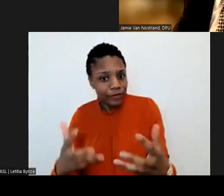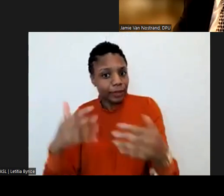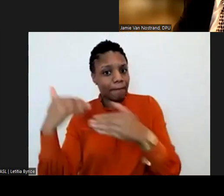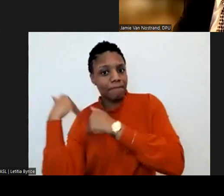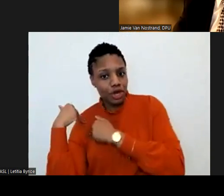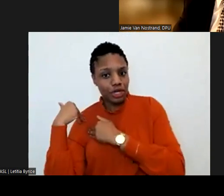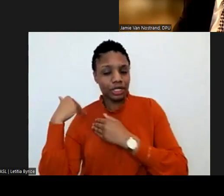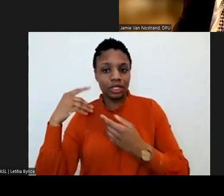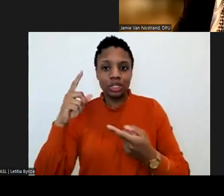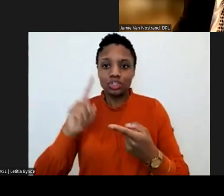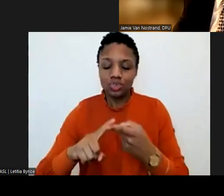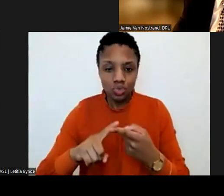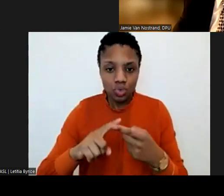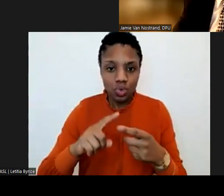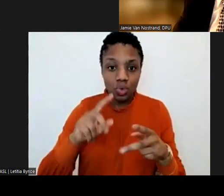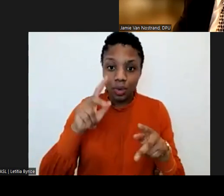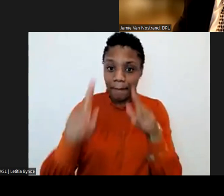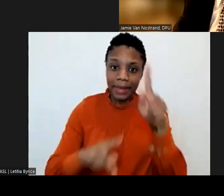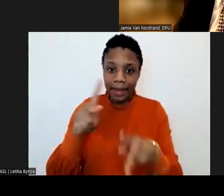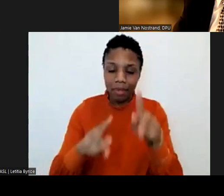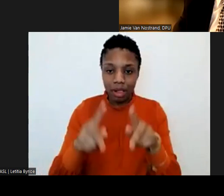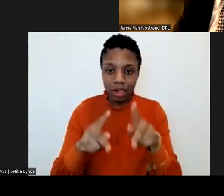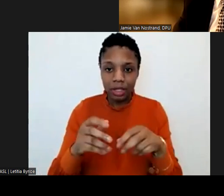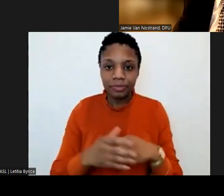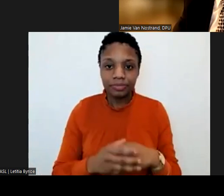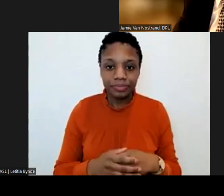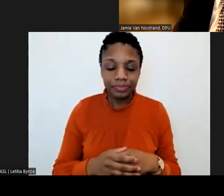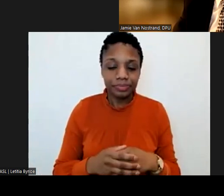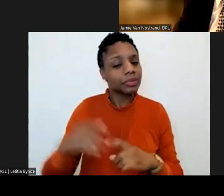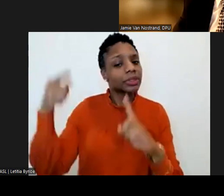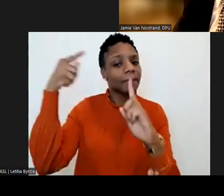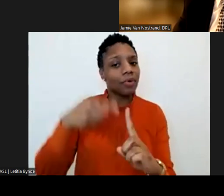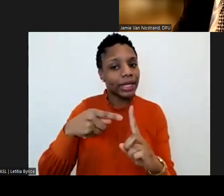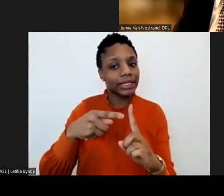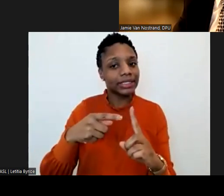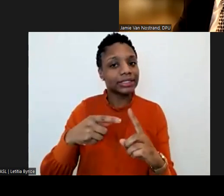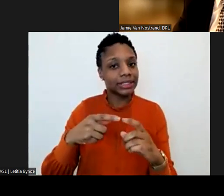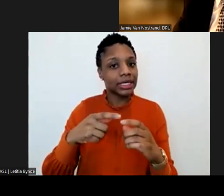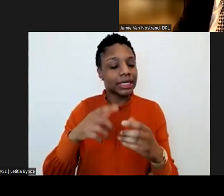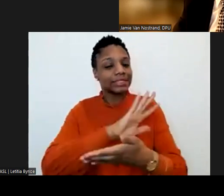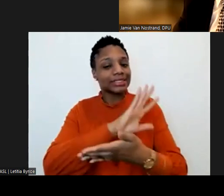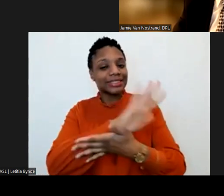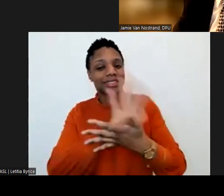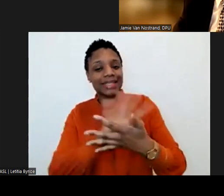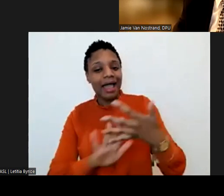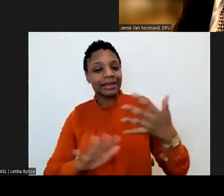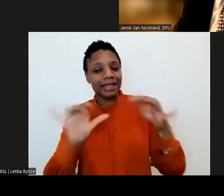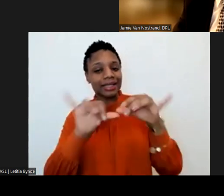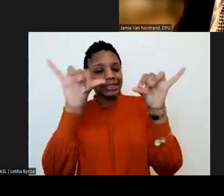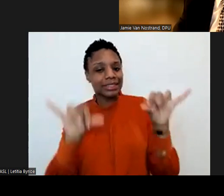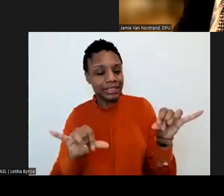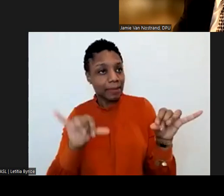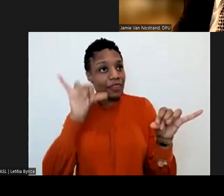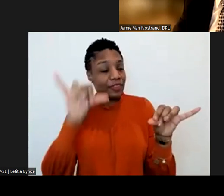entonces si no eh nosotros vemos que es que no están considerando cómo esos efectos climáticos pueden